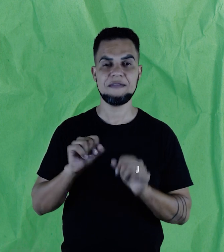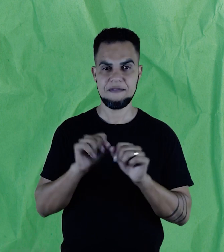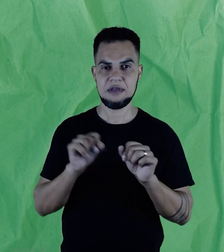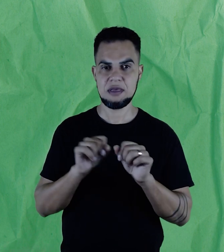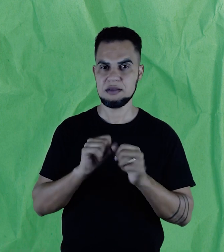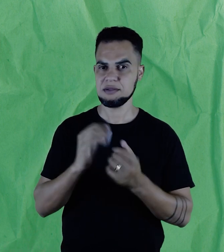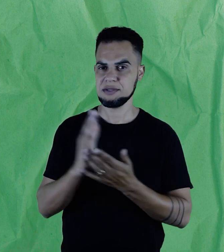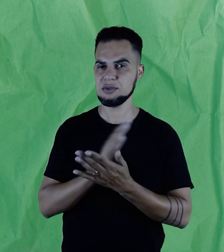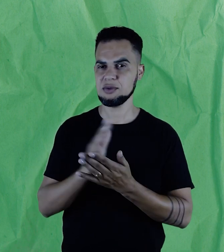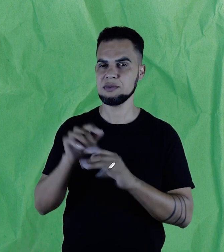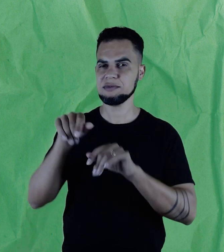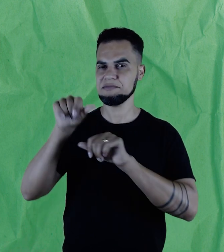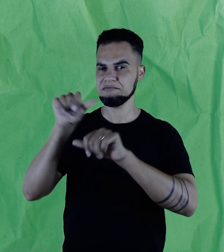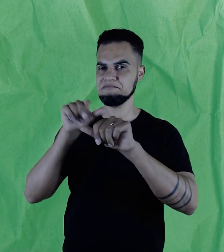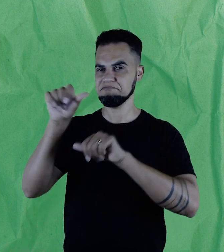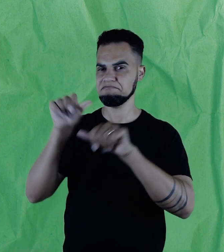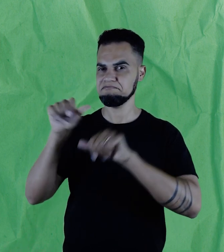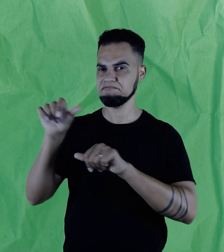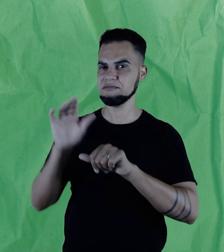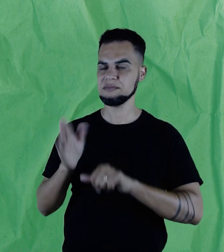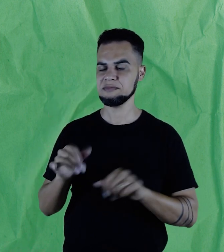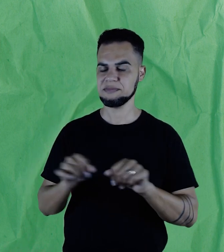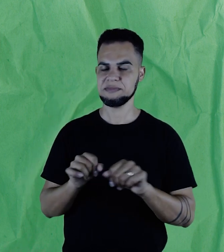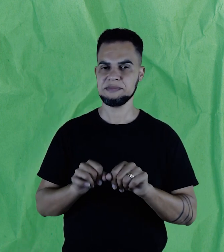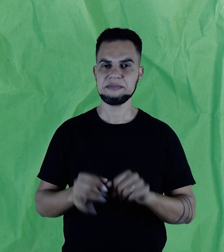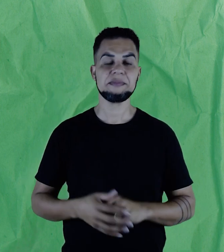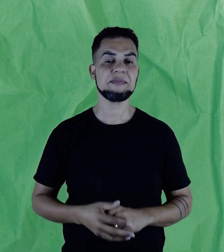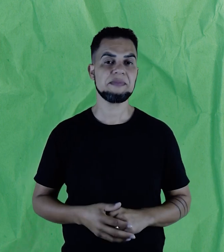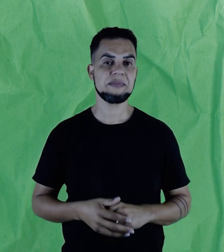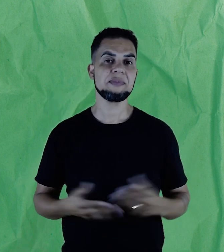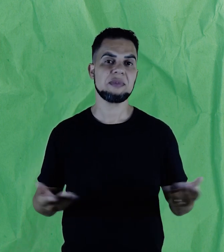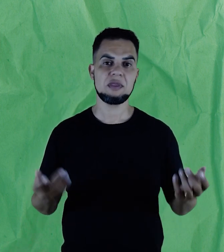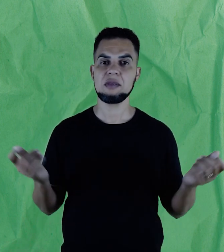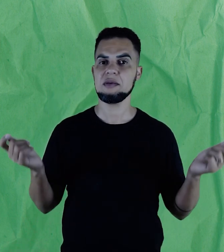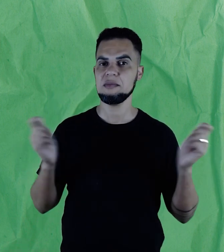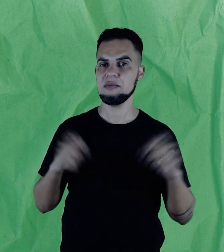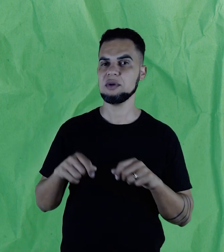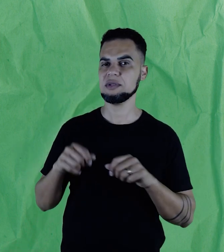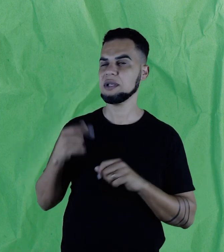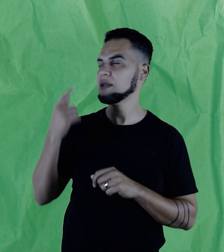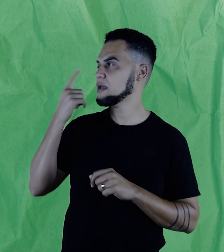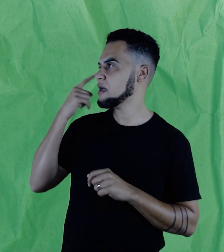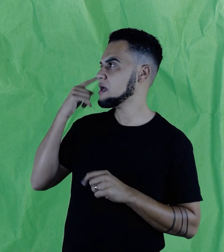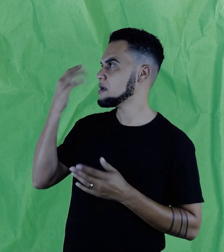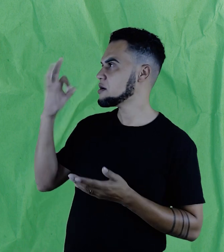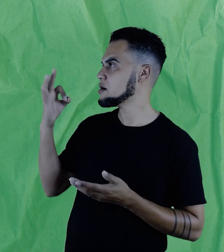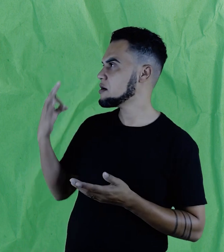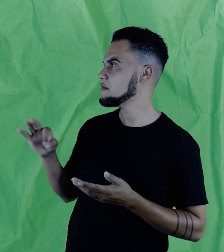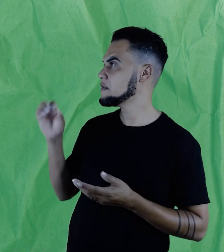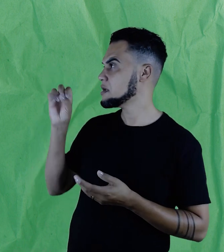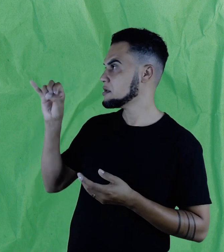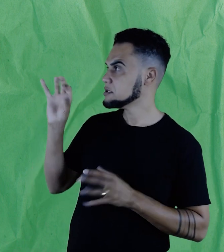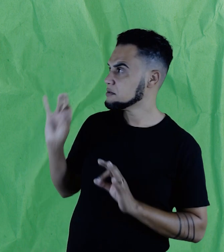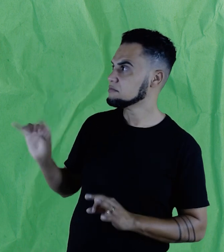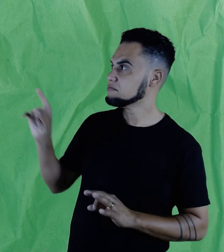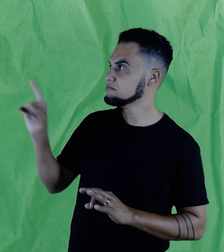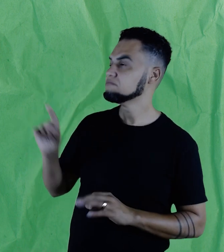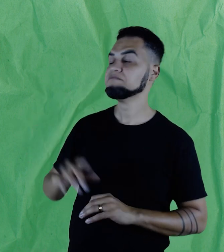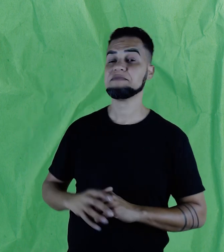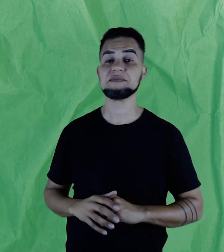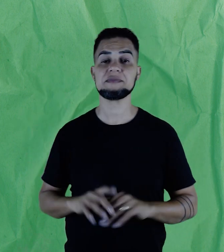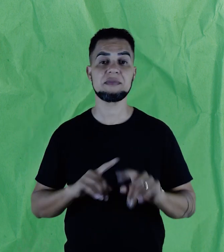algumas modificações, a gente poderia até conferir se quisesse lá com a